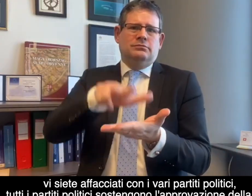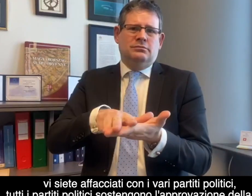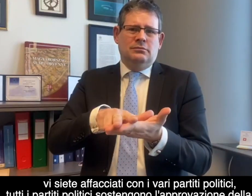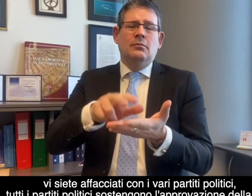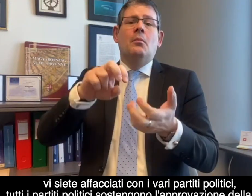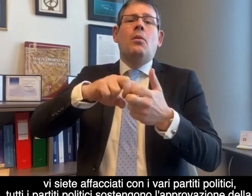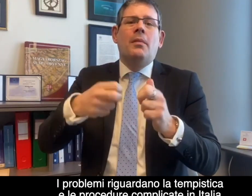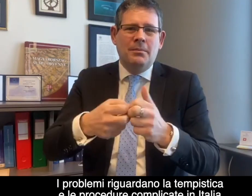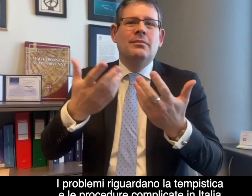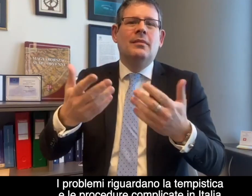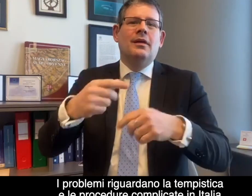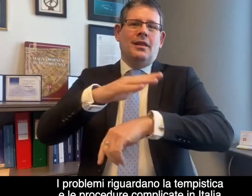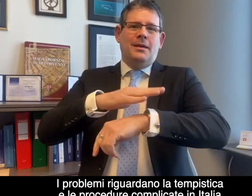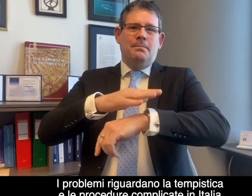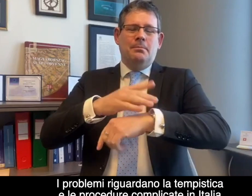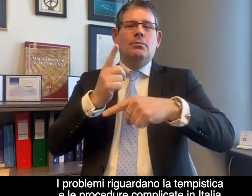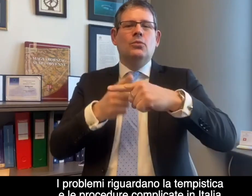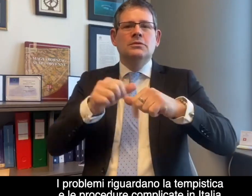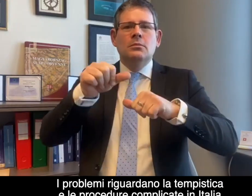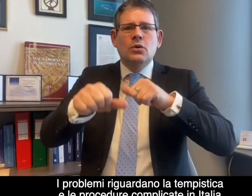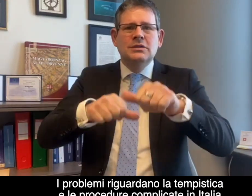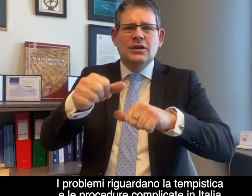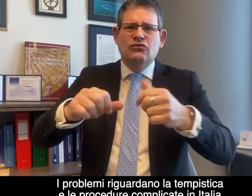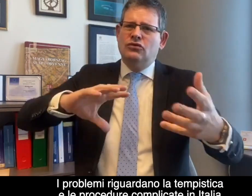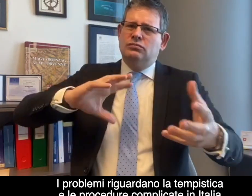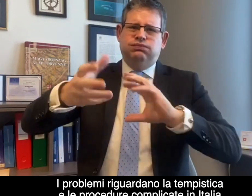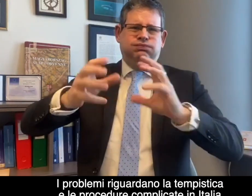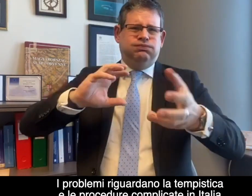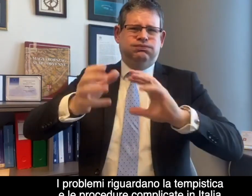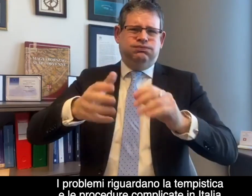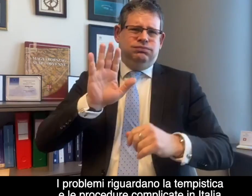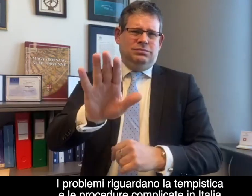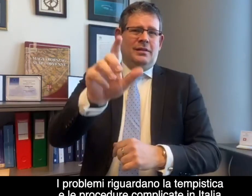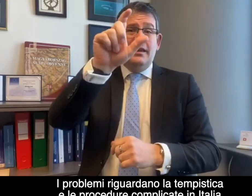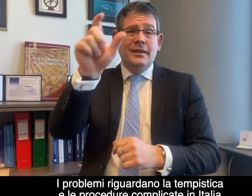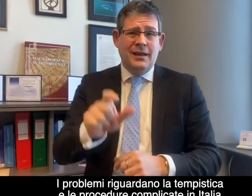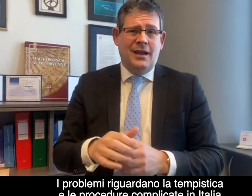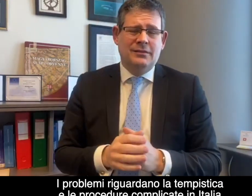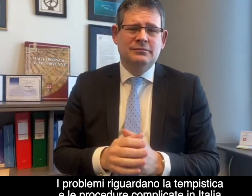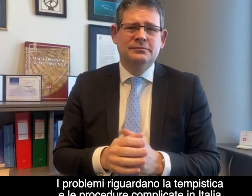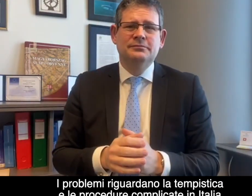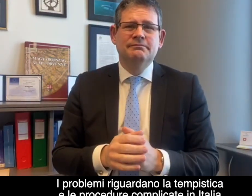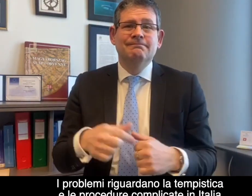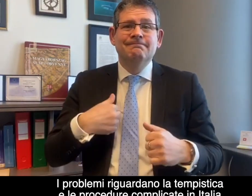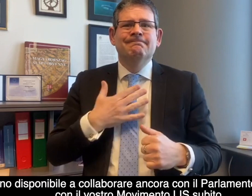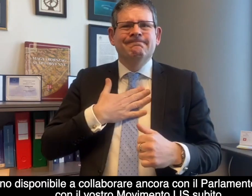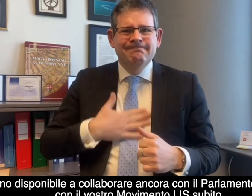i problemi riguardano ora la tempistica e le procedure complicate in italia io sono